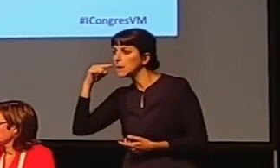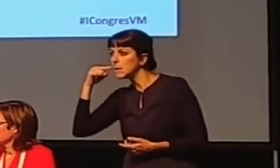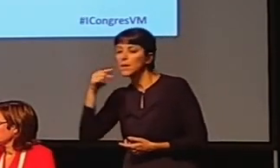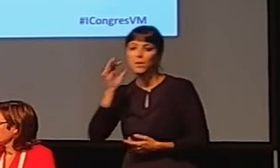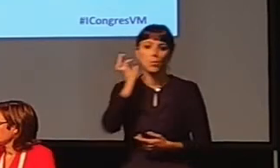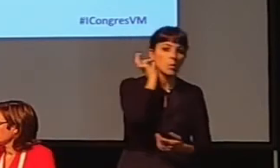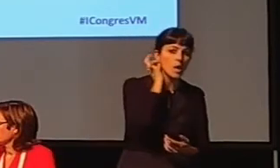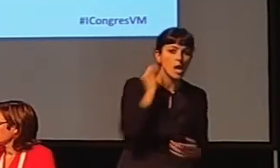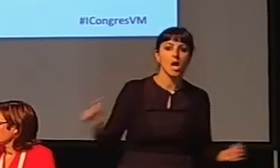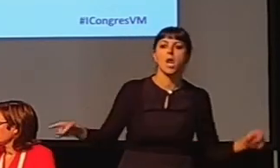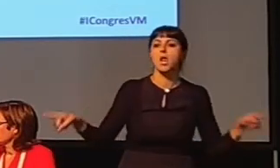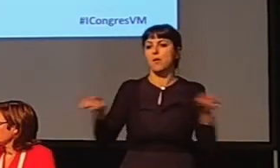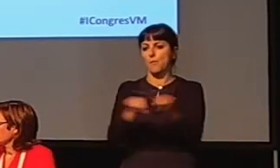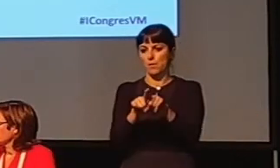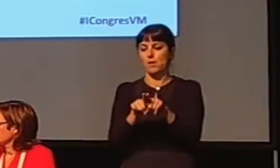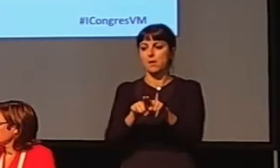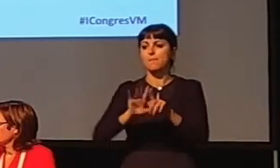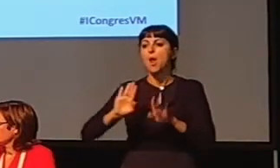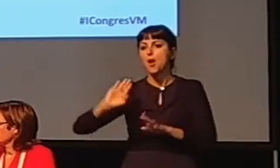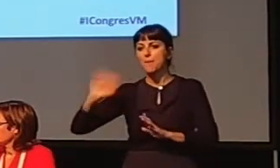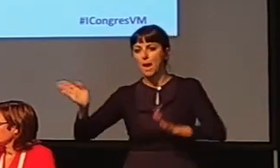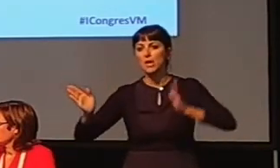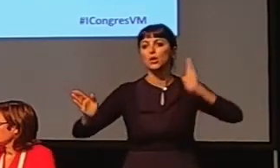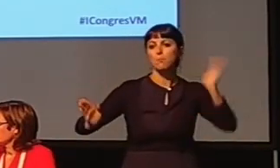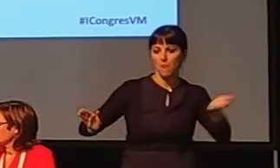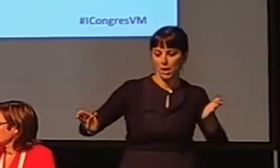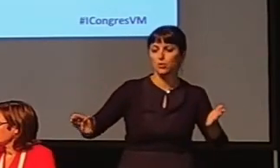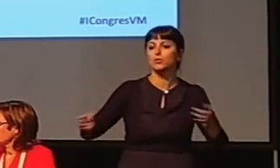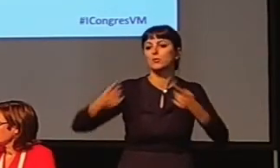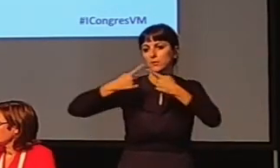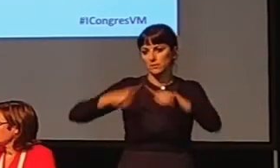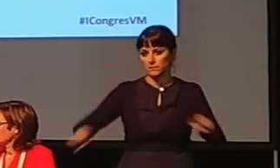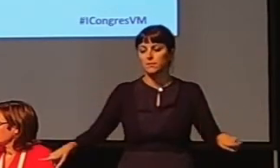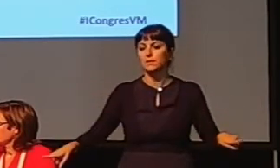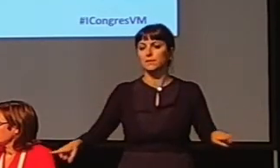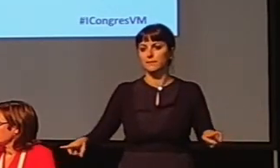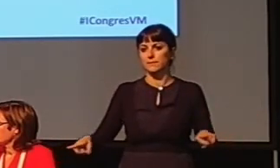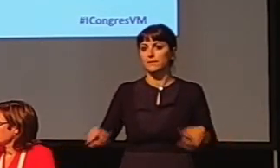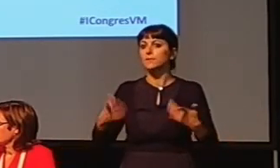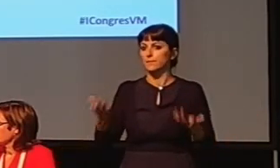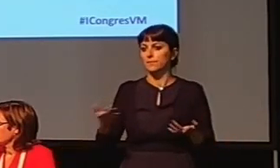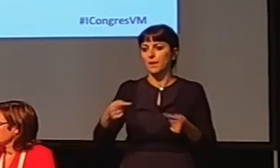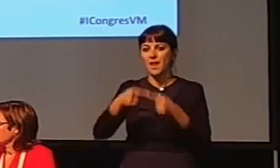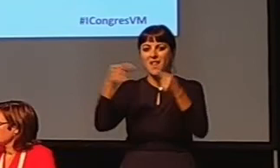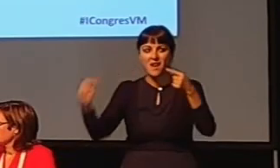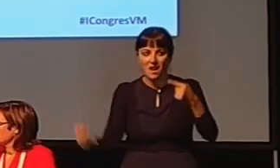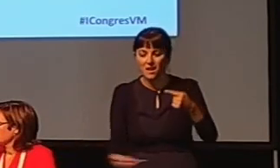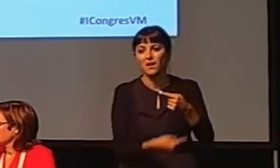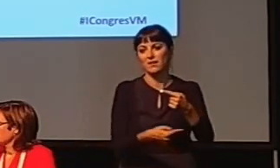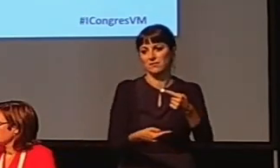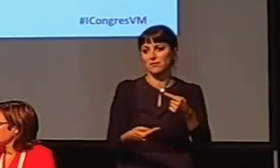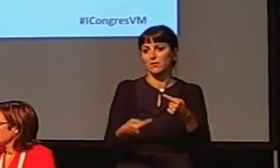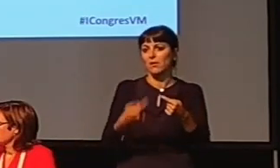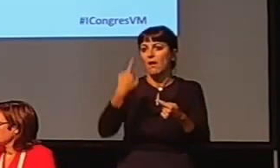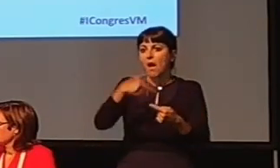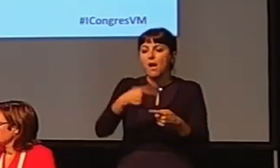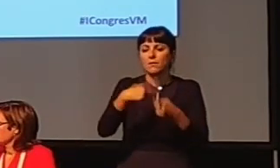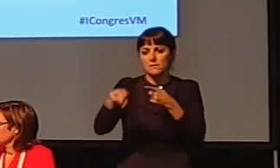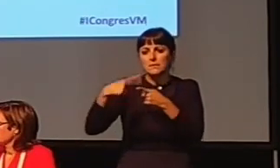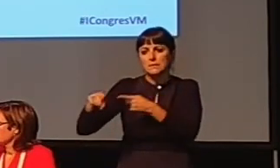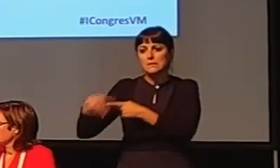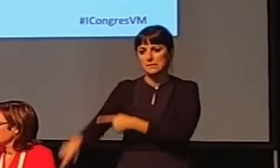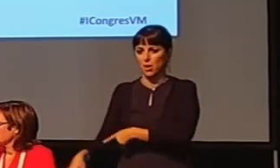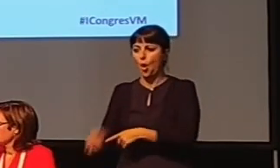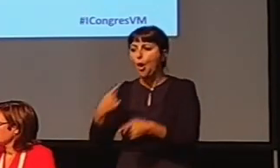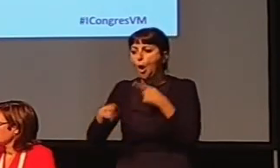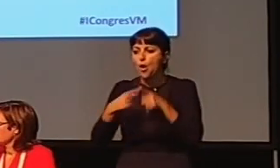ese impacto està situat. El problema és tot lo demás, ¿no? I en tot lo demás sí que tenim moltes coses per poder fer. O